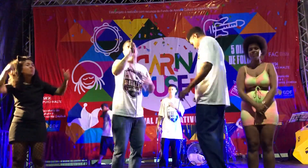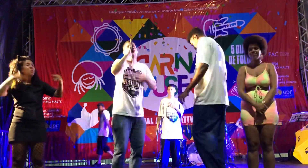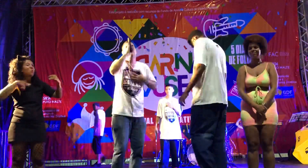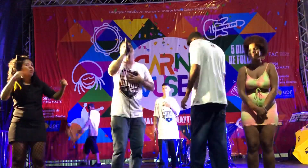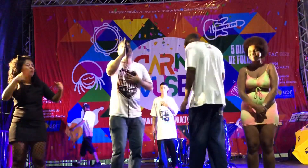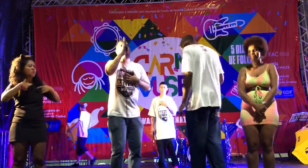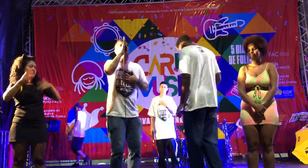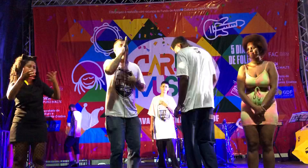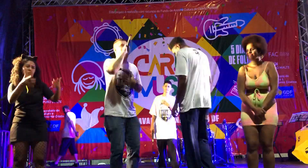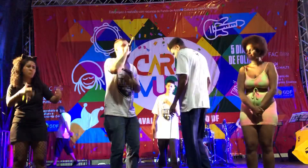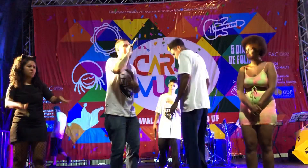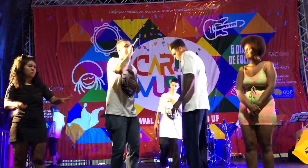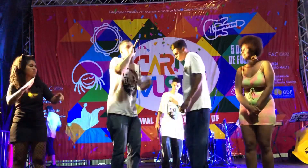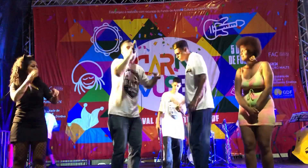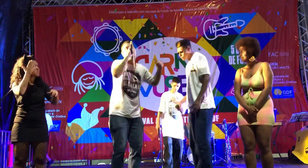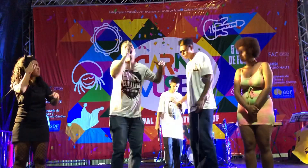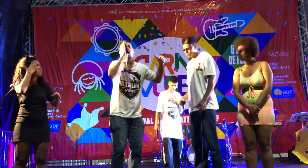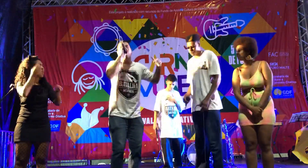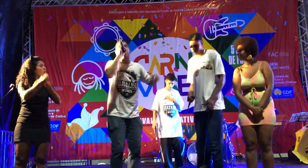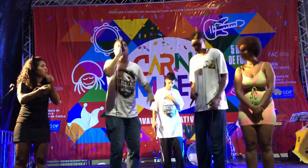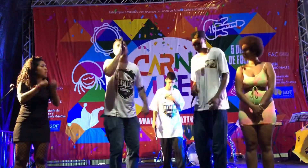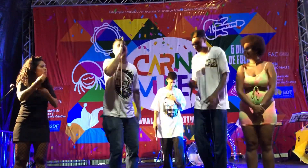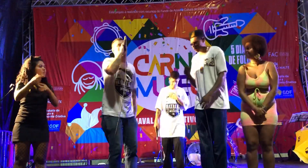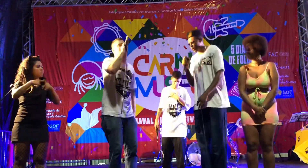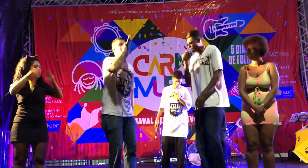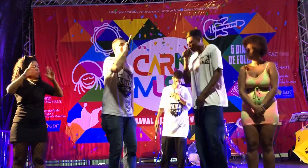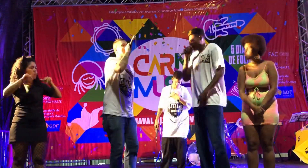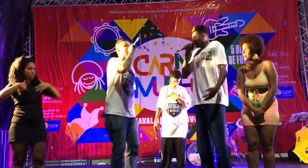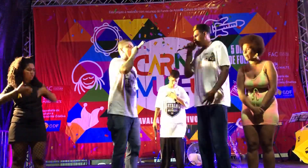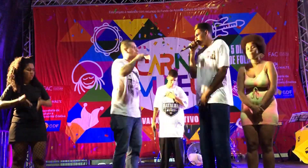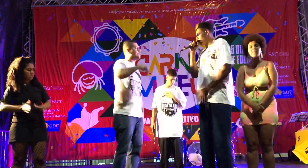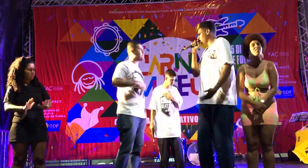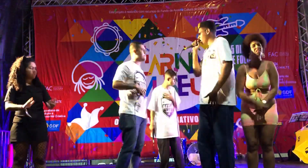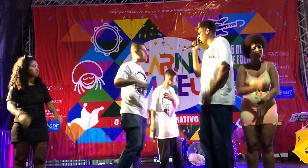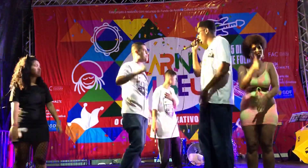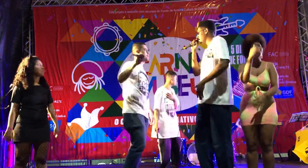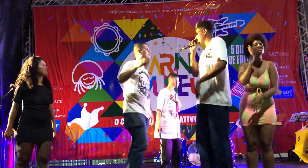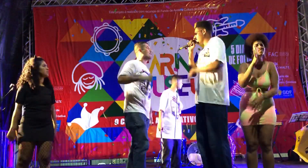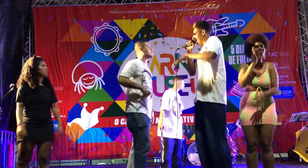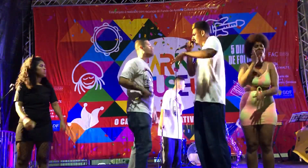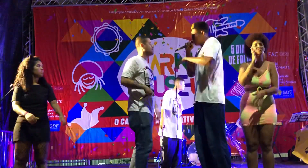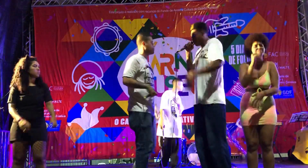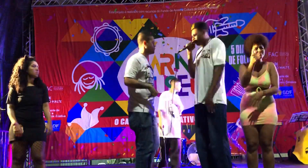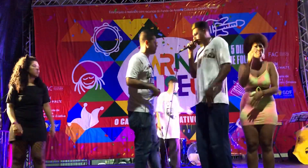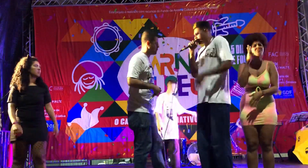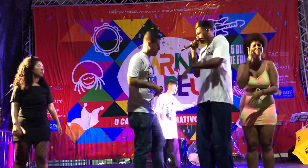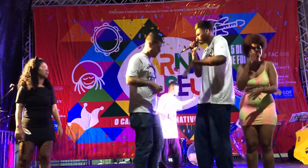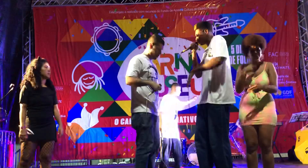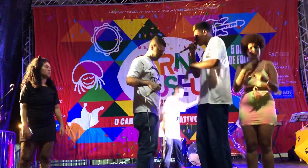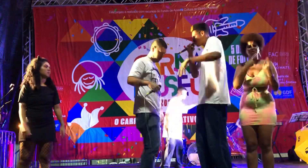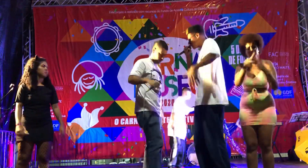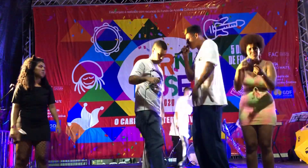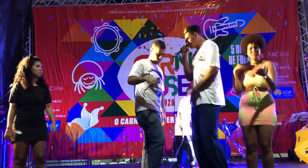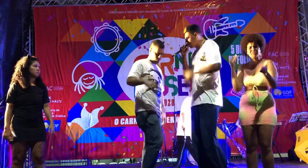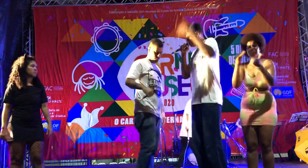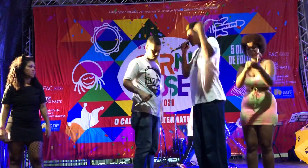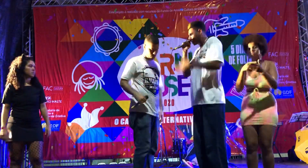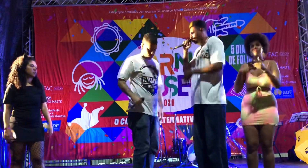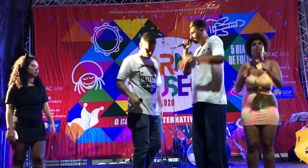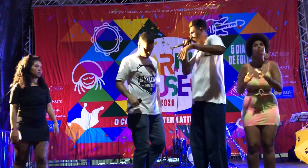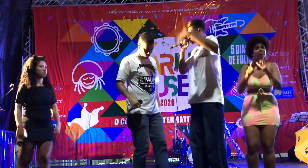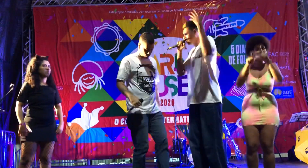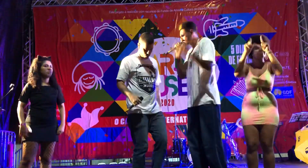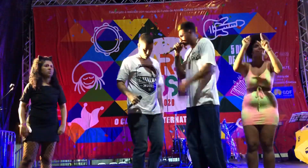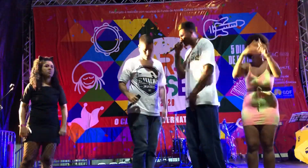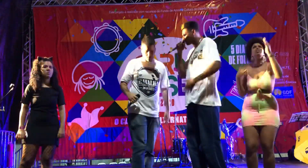não quero, cê sabe, pode pá. Porque eu nunca nasci pra ser trapstar. Demorou, meu amigo, a rima eu boto em pauta. Eu não sou astronauta, mas